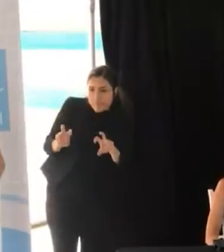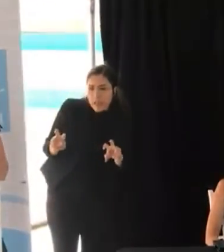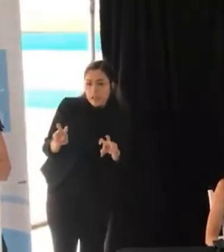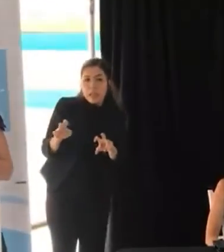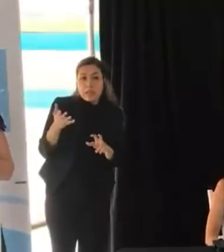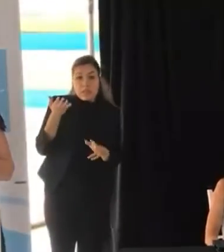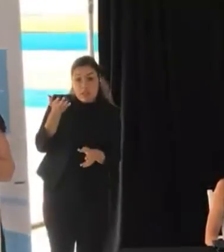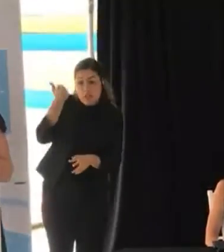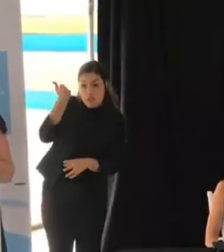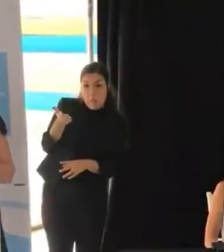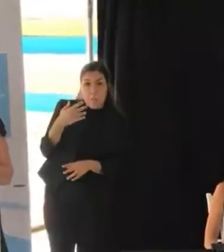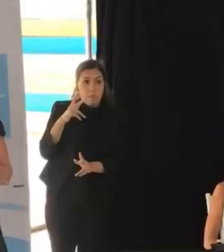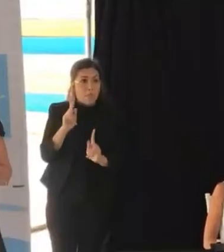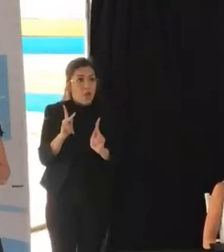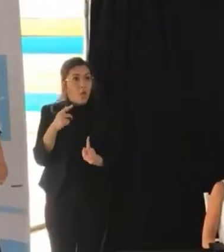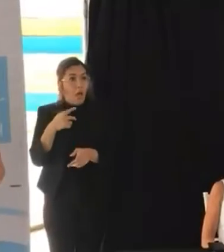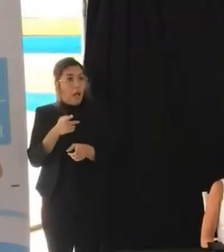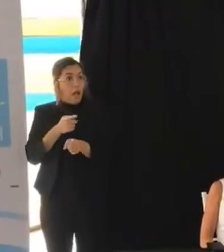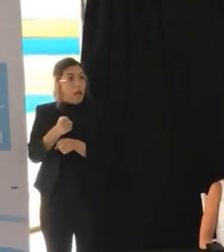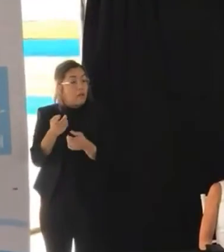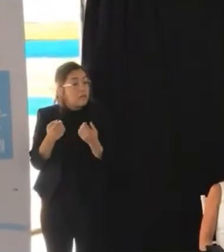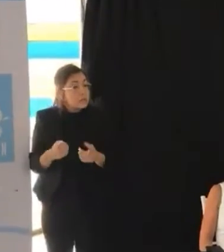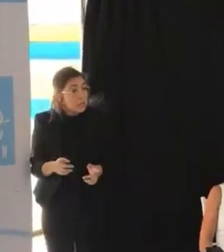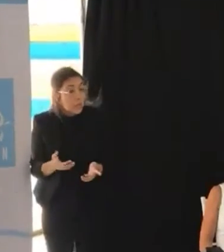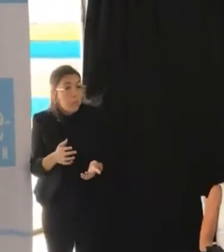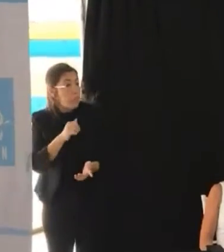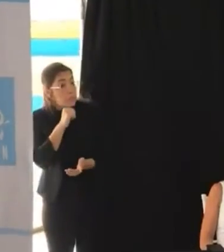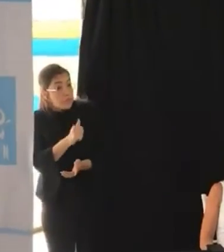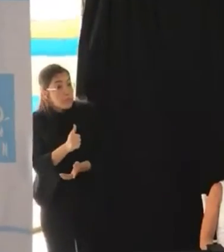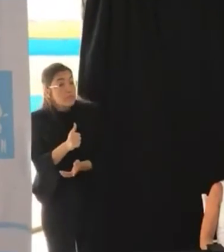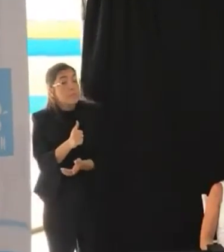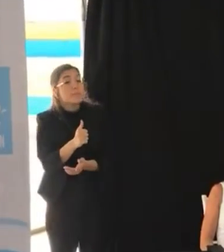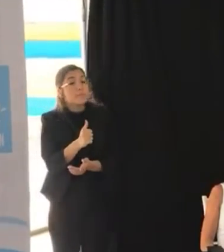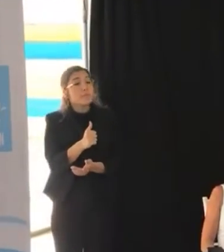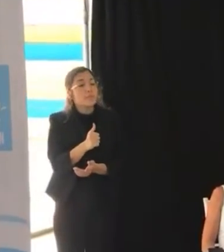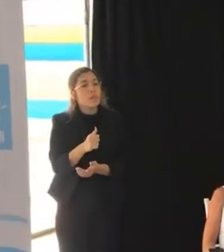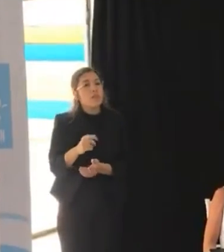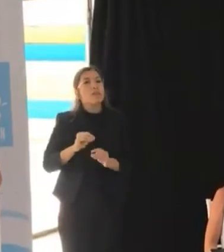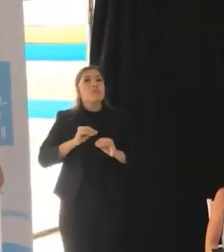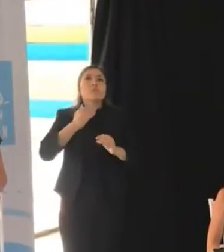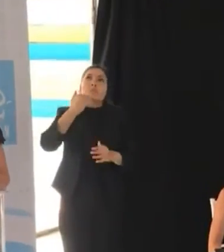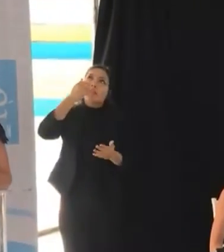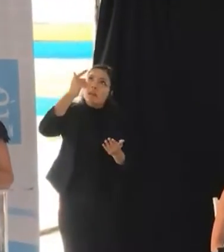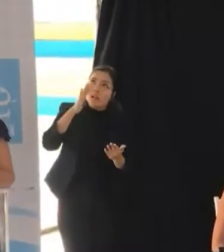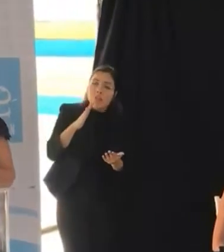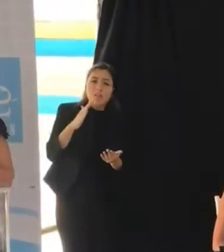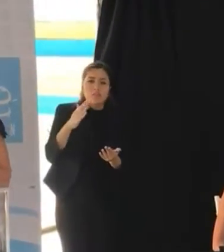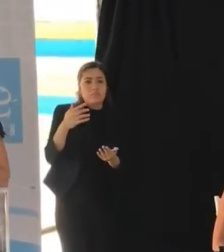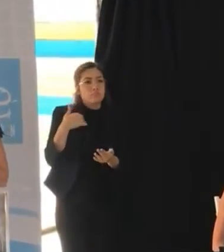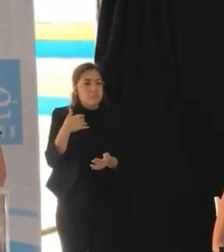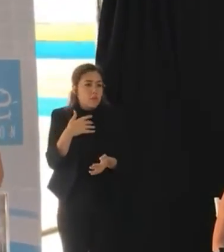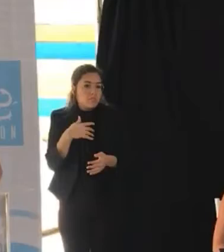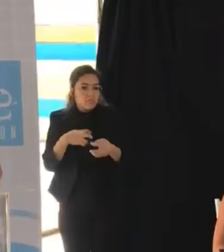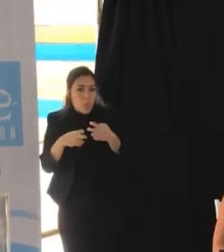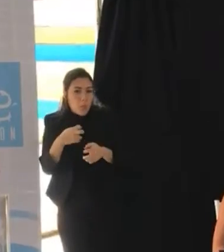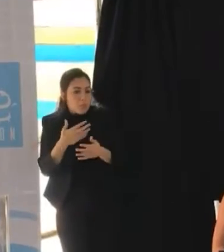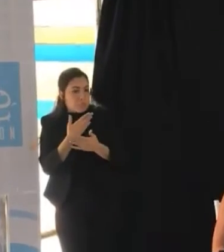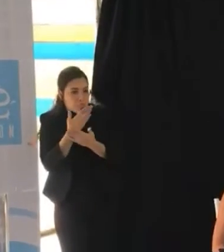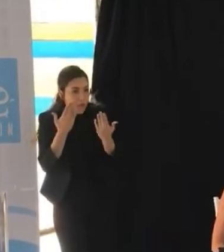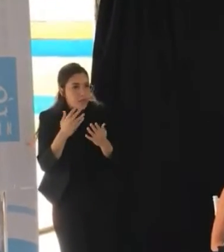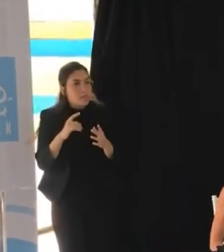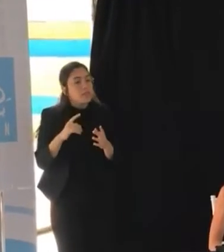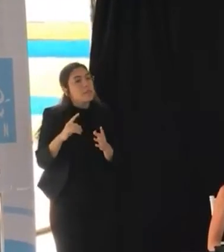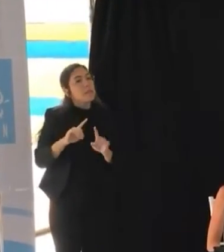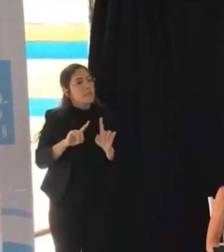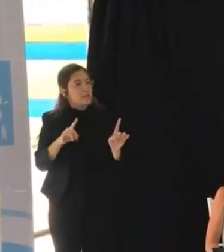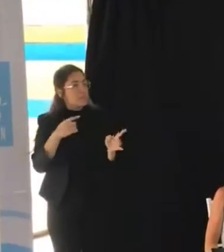a lo mejor, gracias a Dios, hasta ahora hemos vacunado 9,000 personas, no hemos tenido ningún incidente, pero lo pudiera haber. Así que yo quiero que entiendan